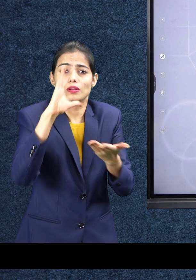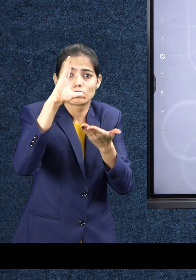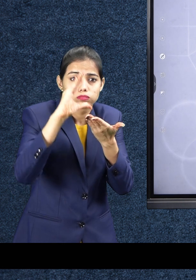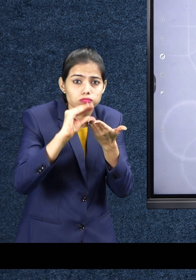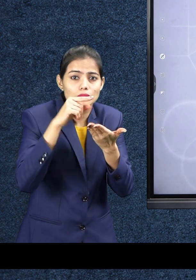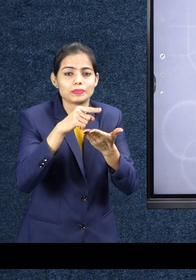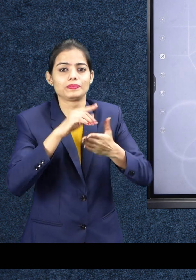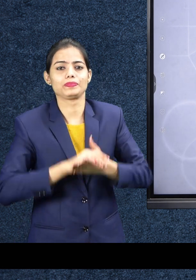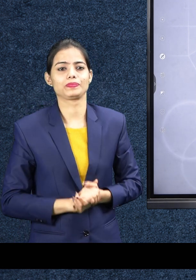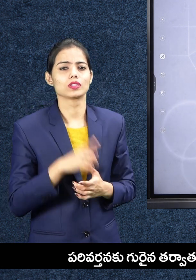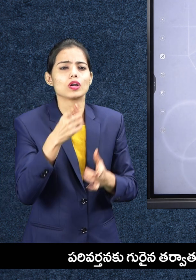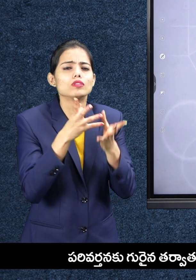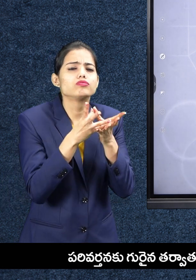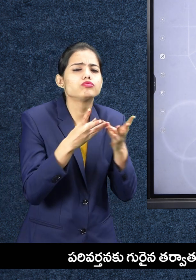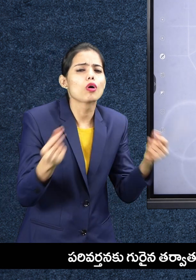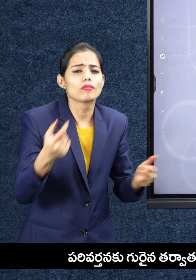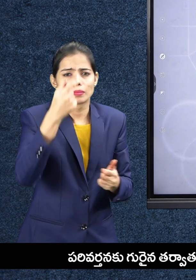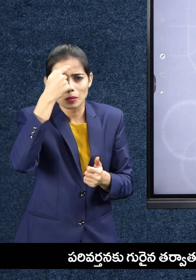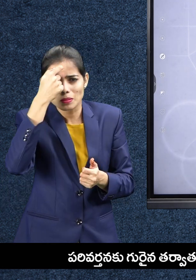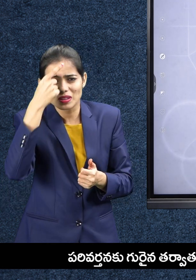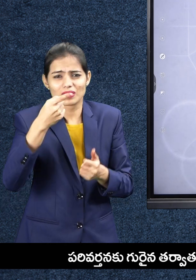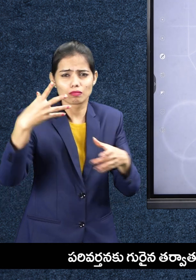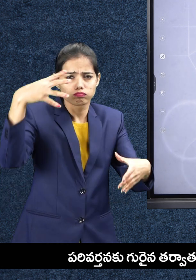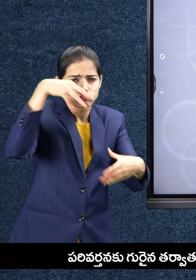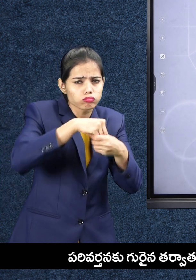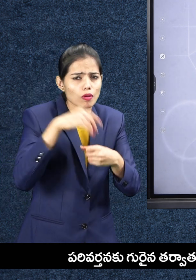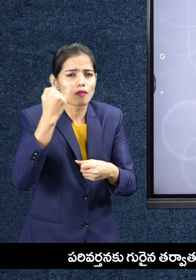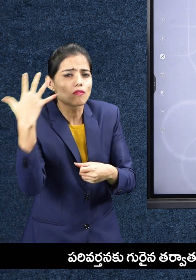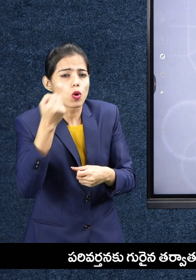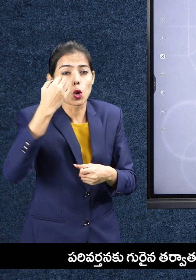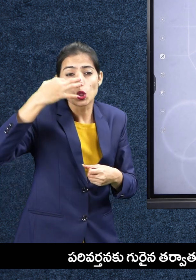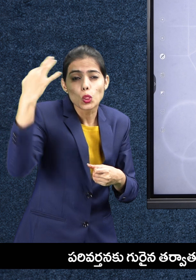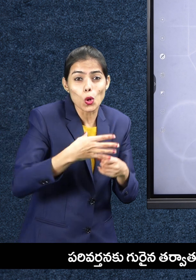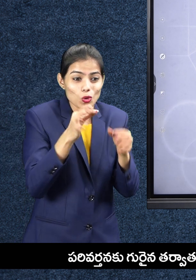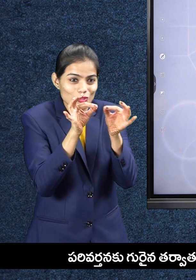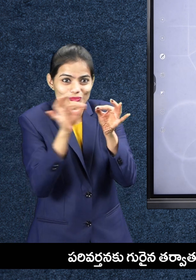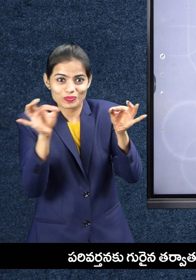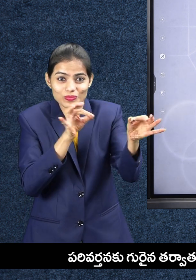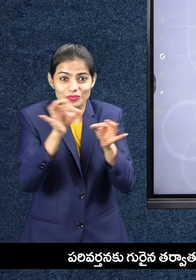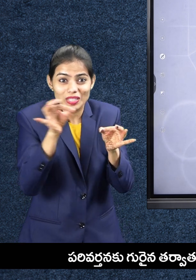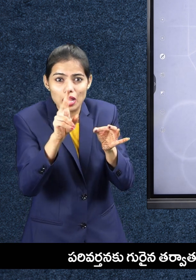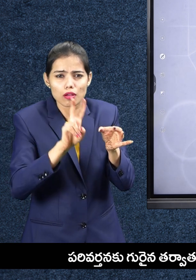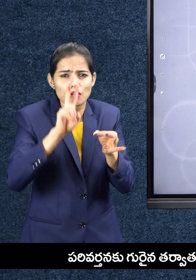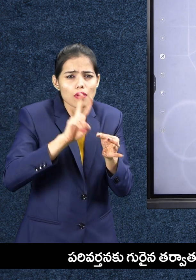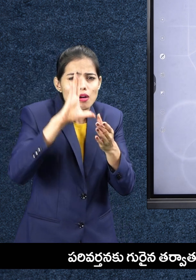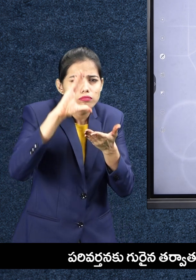చేసుకుంటారు. పరివర్తనకు గురైన తరువాత ఘన పదార్థాల కొత్త కొలతలు, వాల్యూమ్లు లేదా